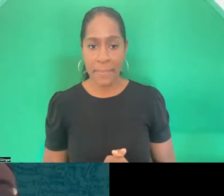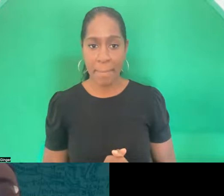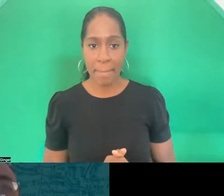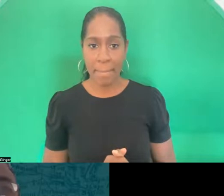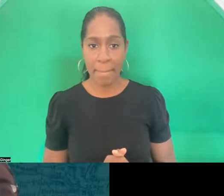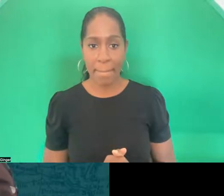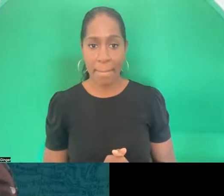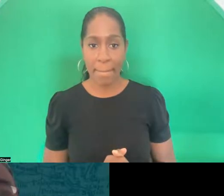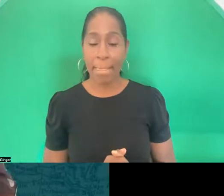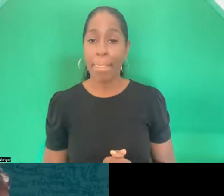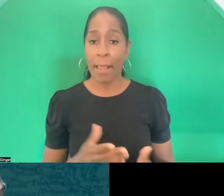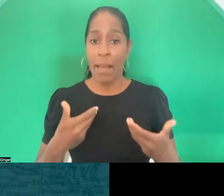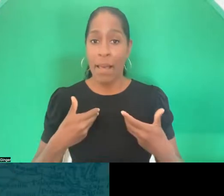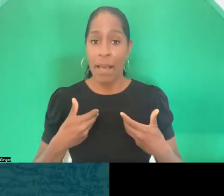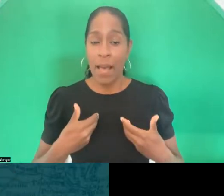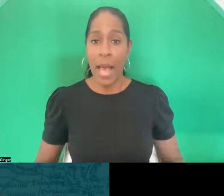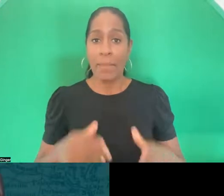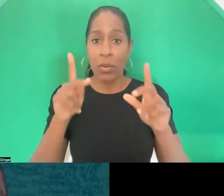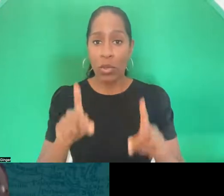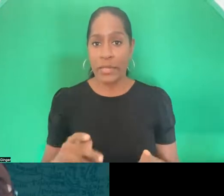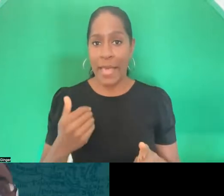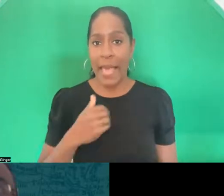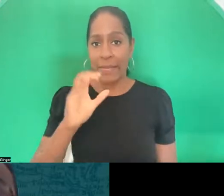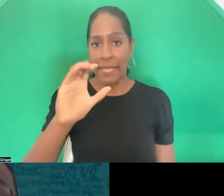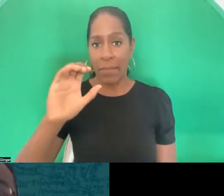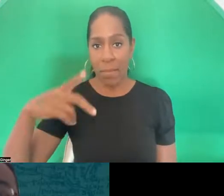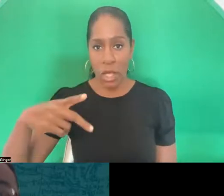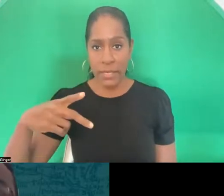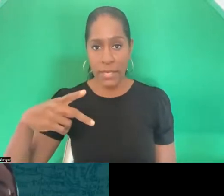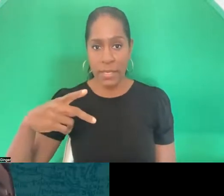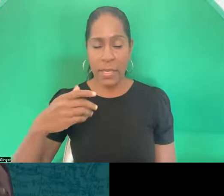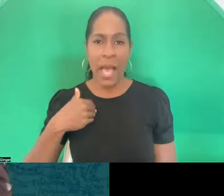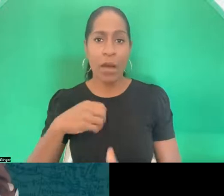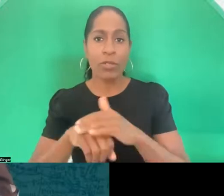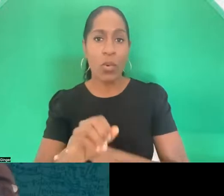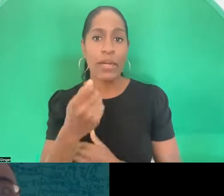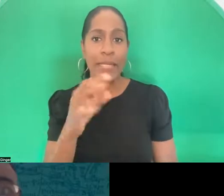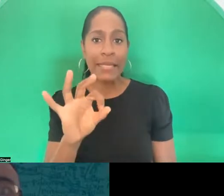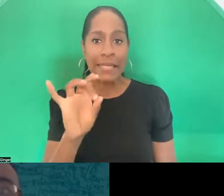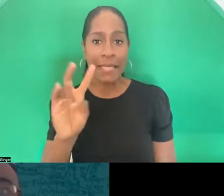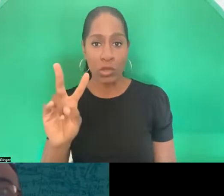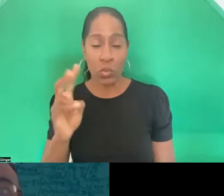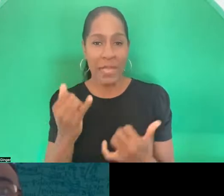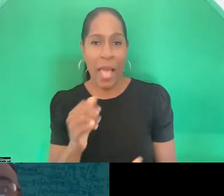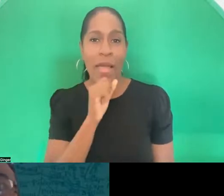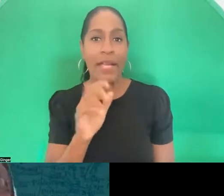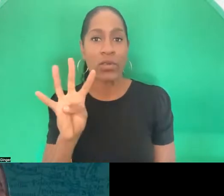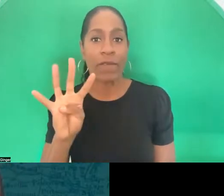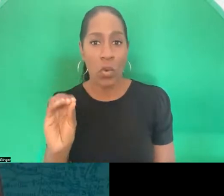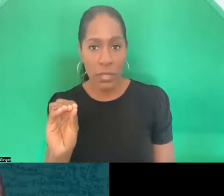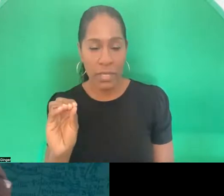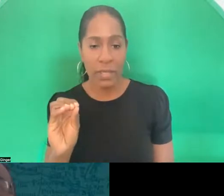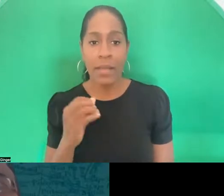votación soy una persona con parálisis cerebral yo nací en los 80 el 82 tengo 40